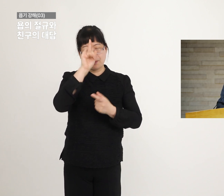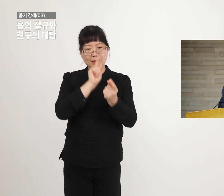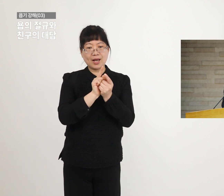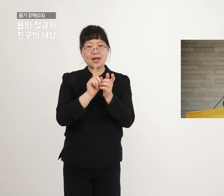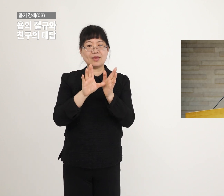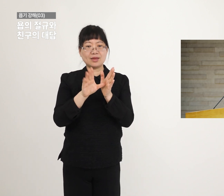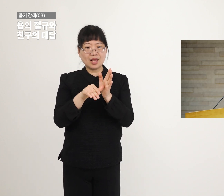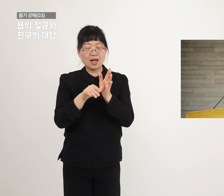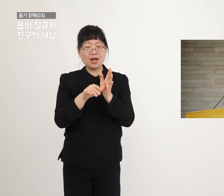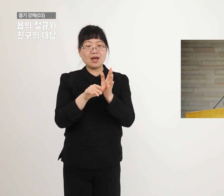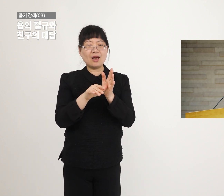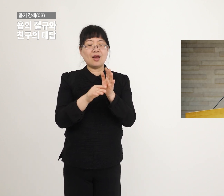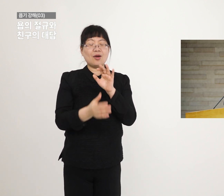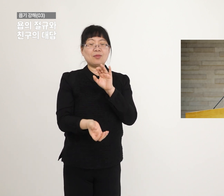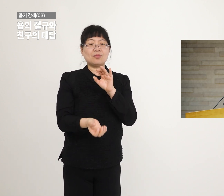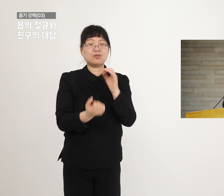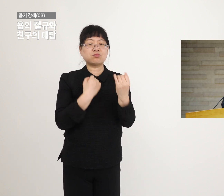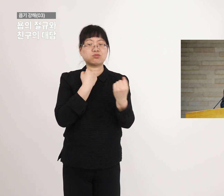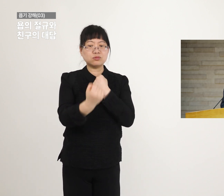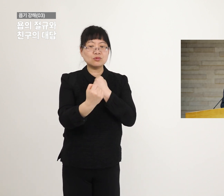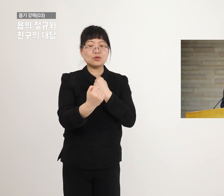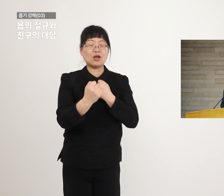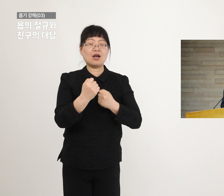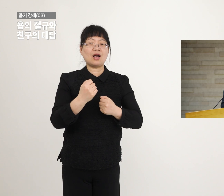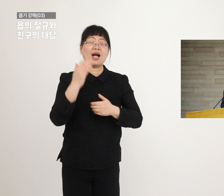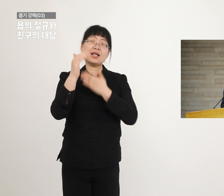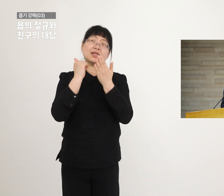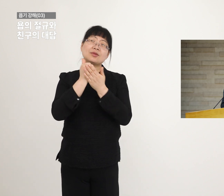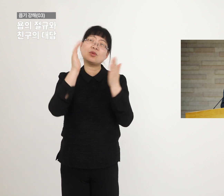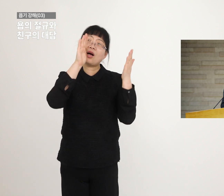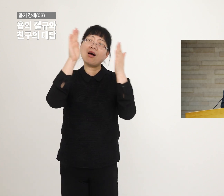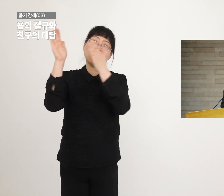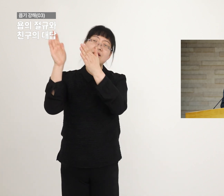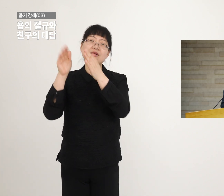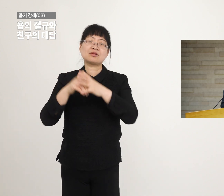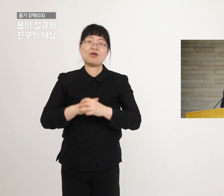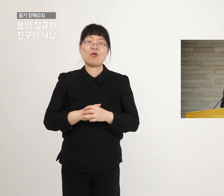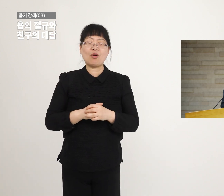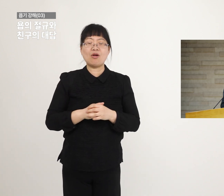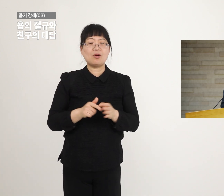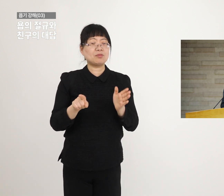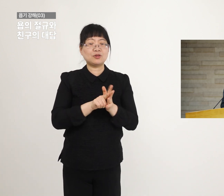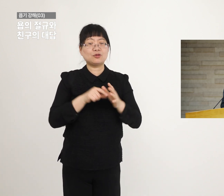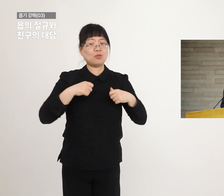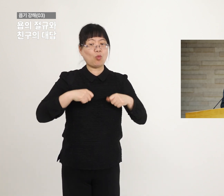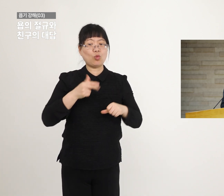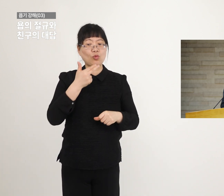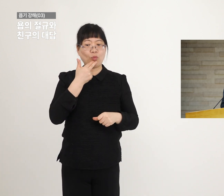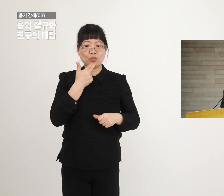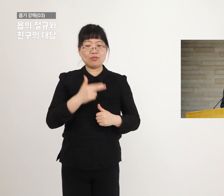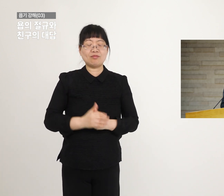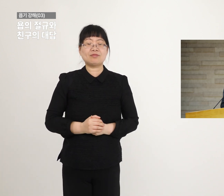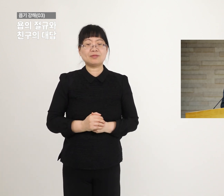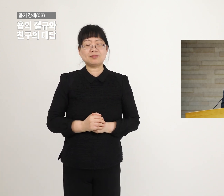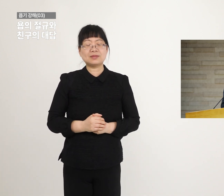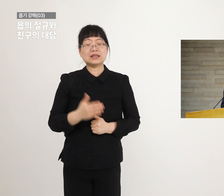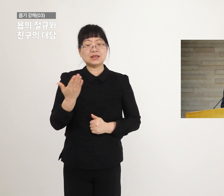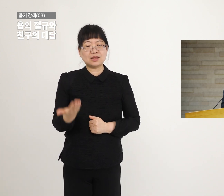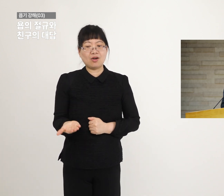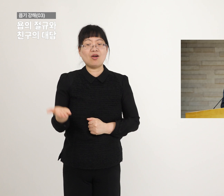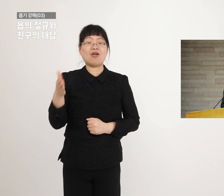또 그는 굳건히 하나님을 향해서 고백을 흐트러뜨리지 않았어요.